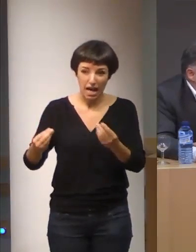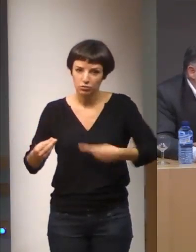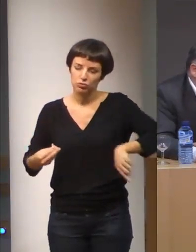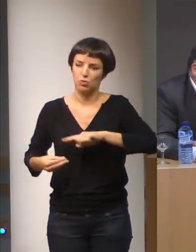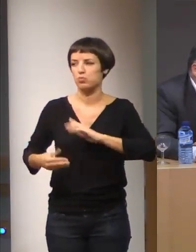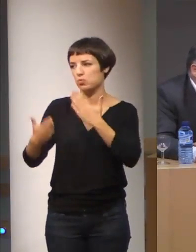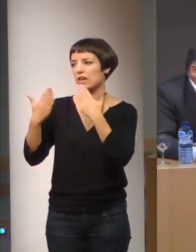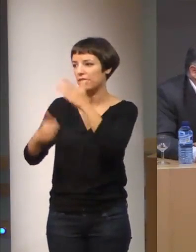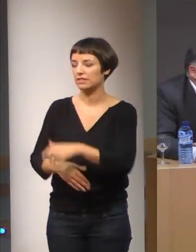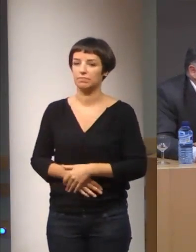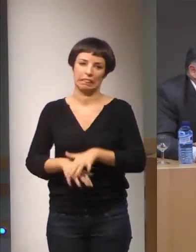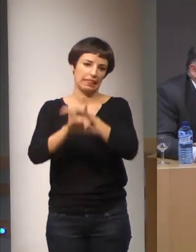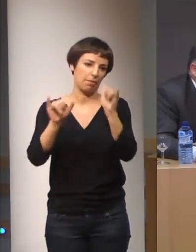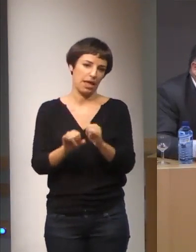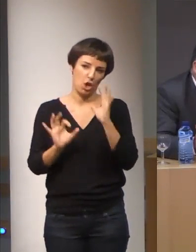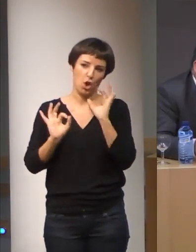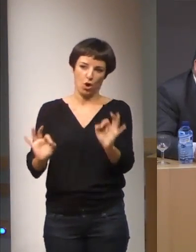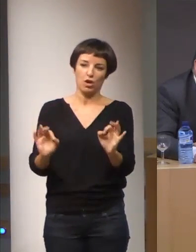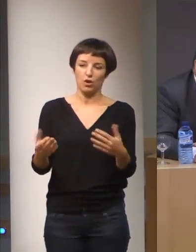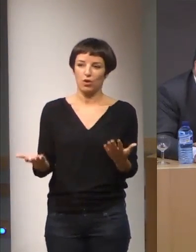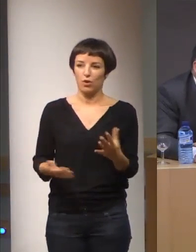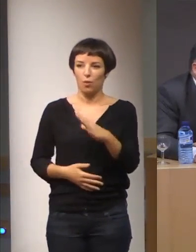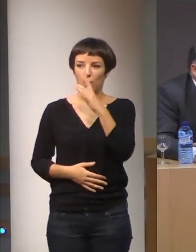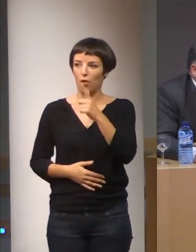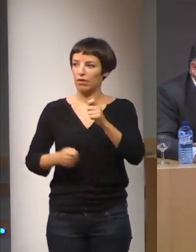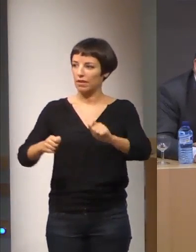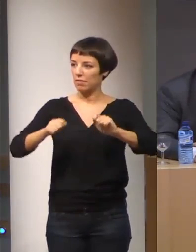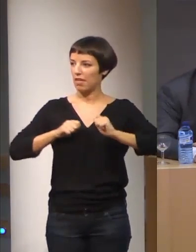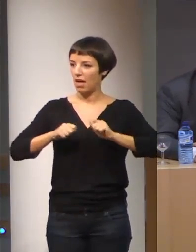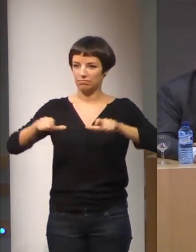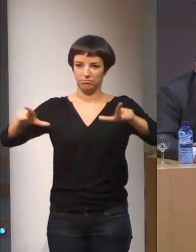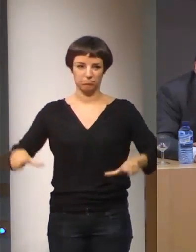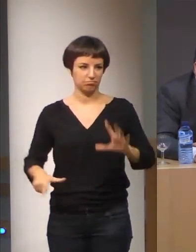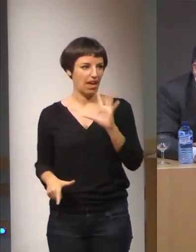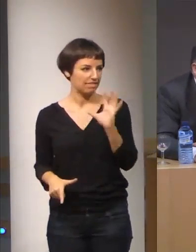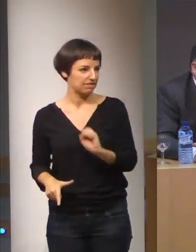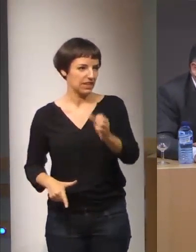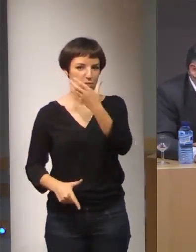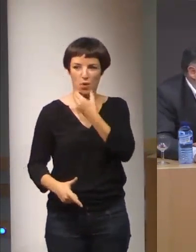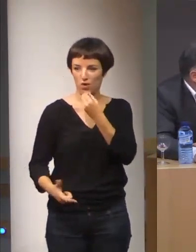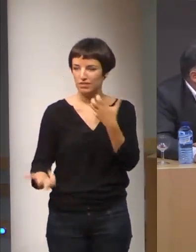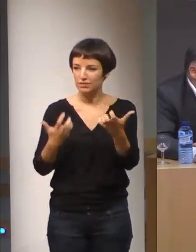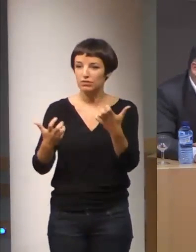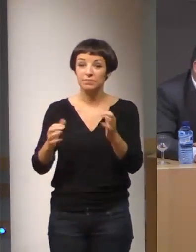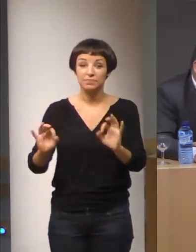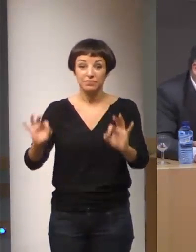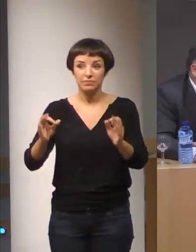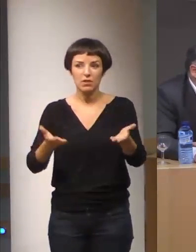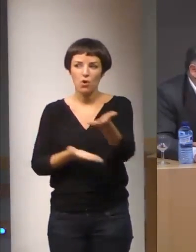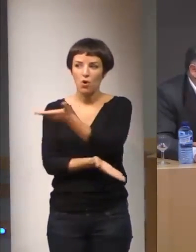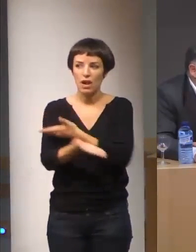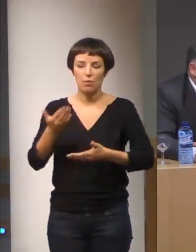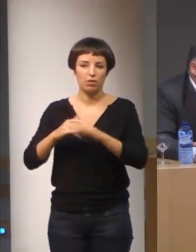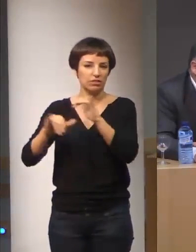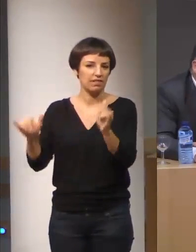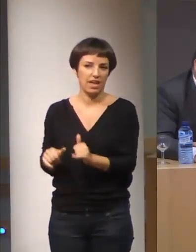a Tiberio por supuesto tanto en cuanto nos ha cedido un espacio magnífico muy bonito y sobre todo la colaboración que ha prestado en